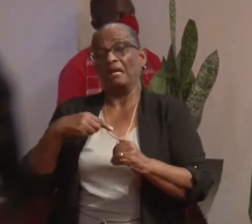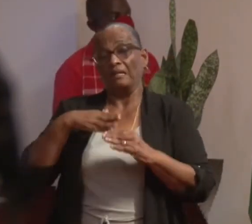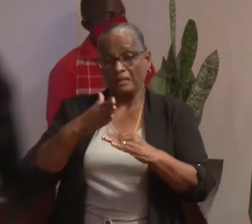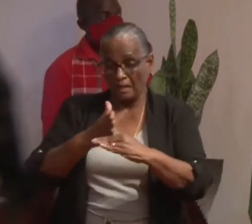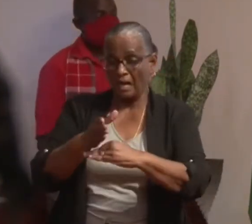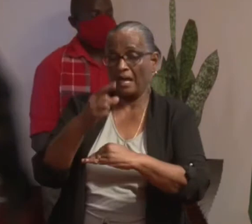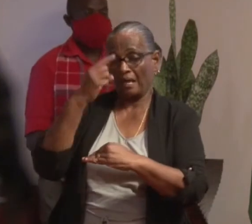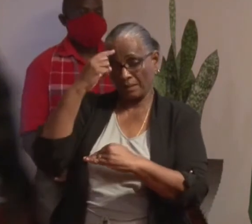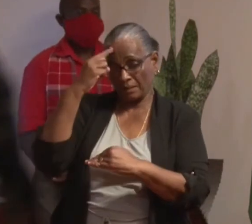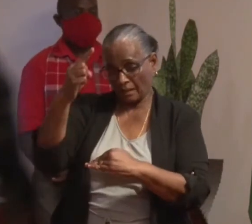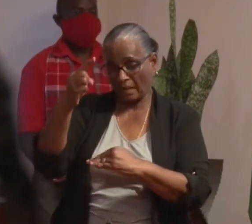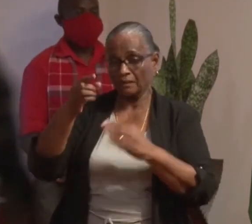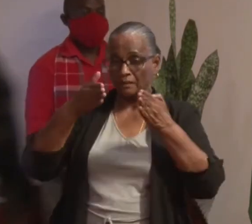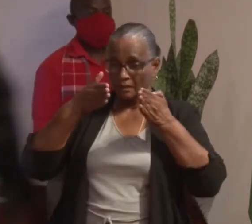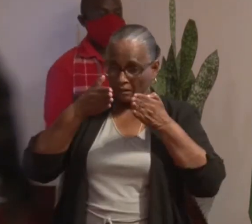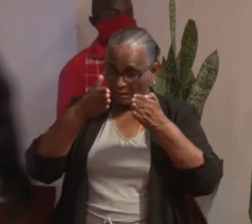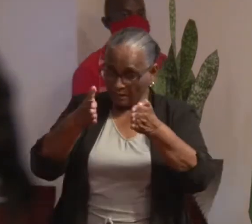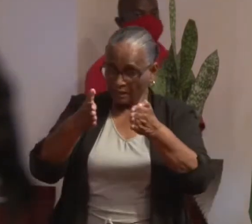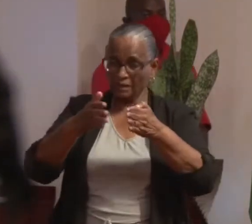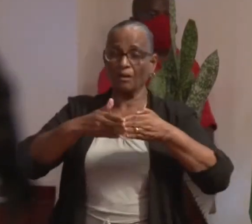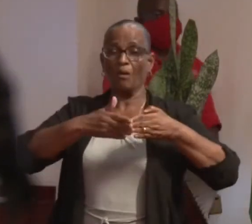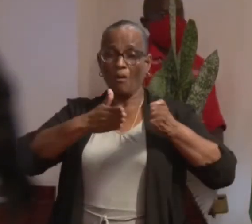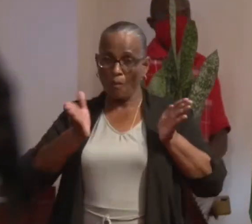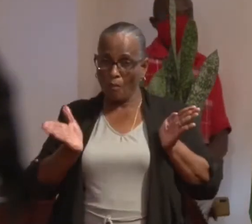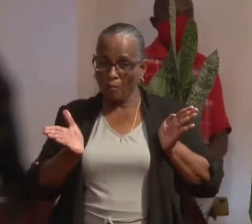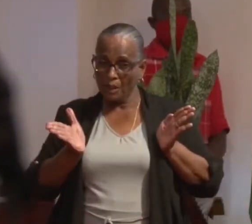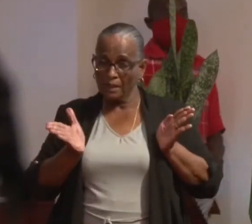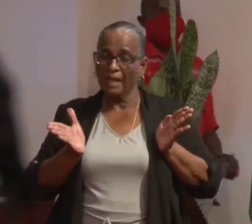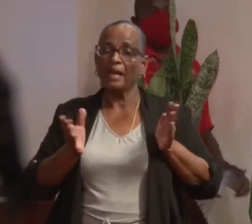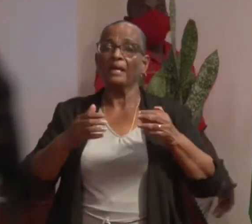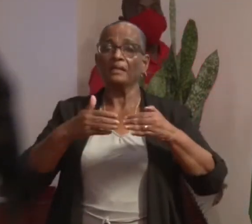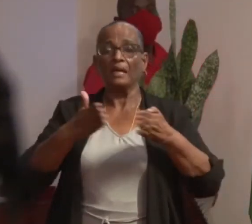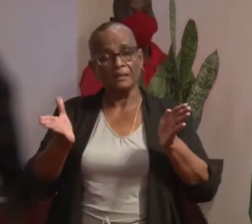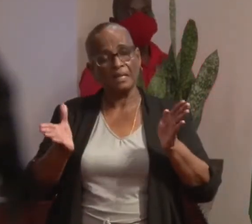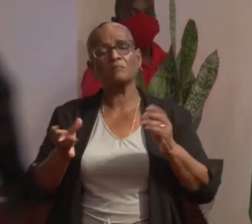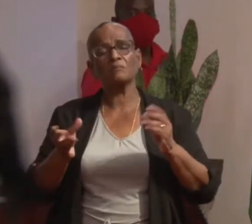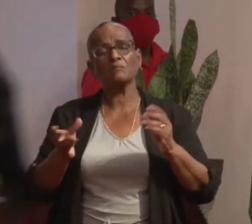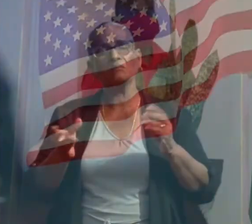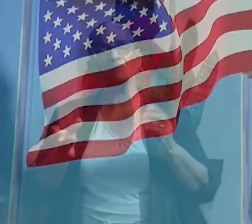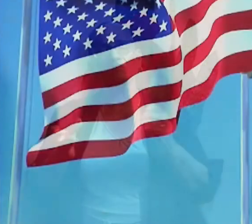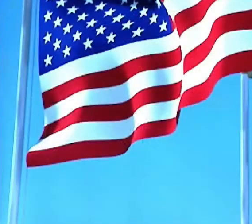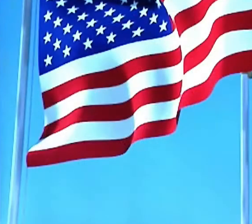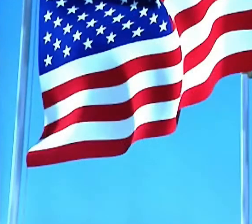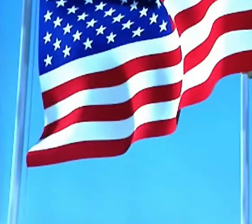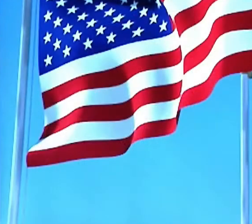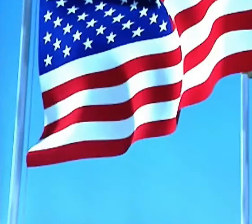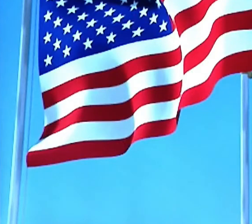van openheid en transparantie regelmatig informatie zal worden verschaft.